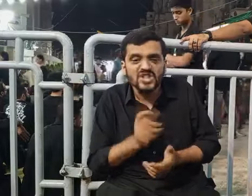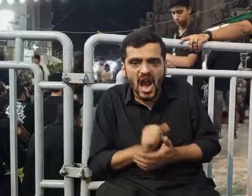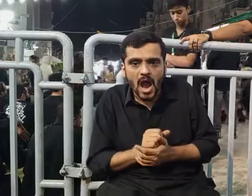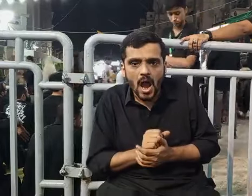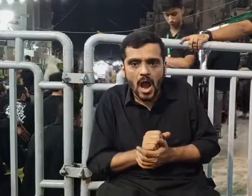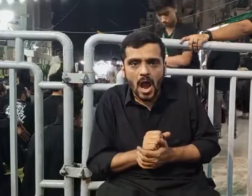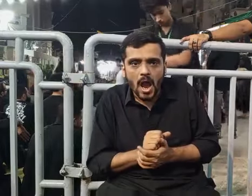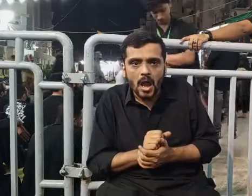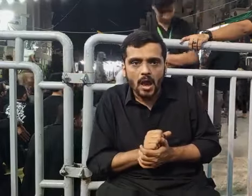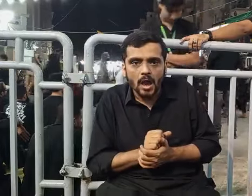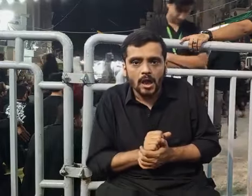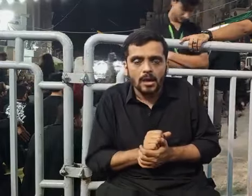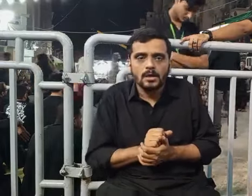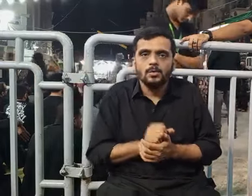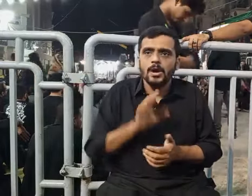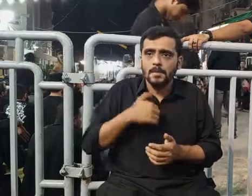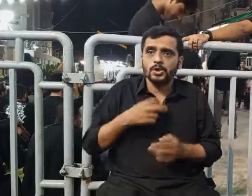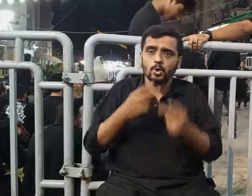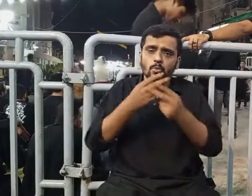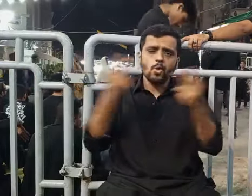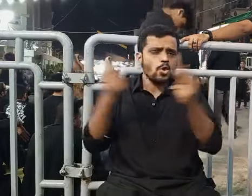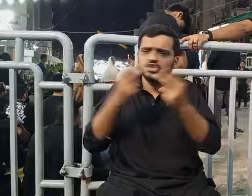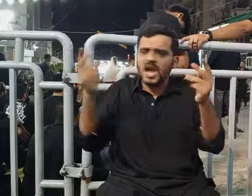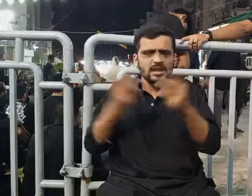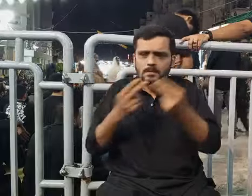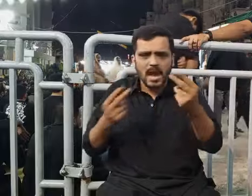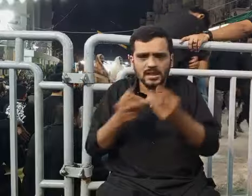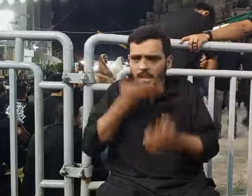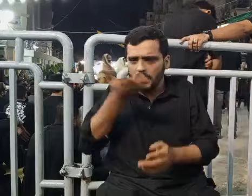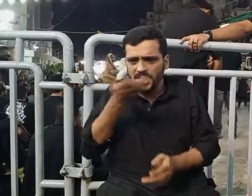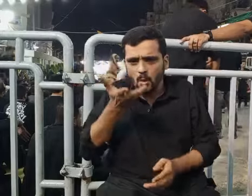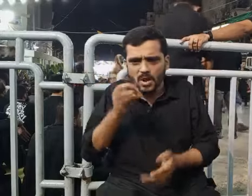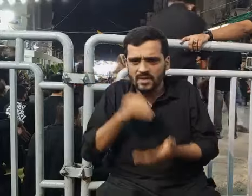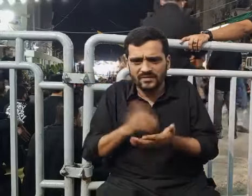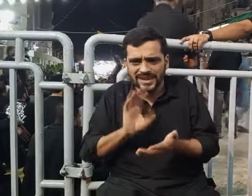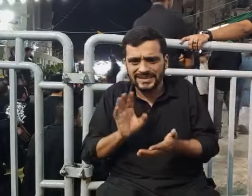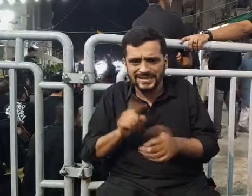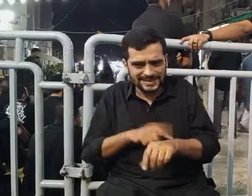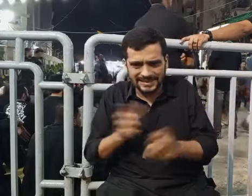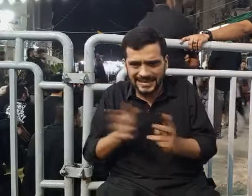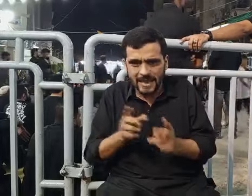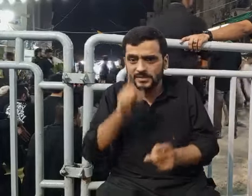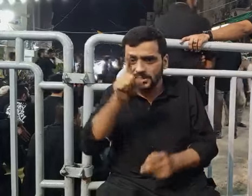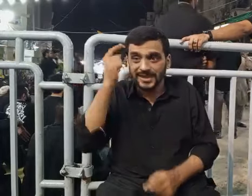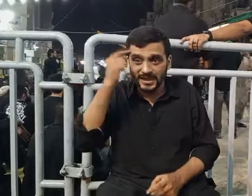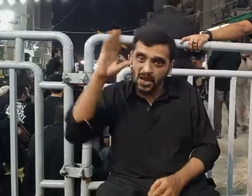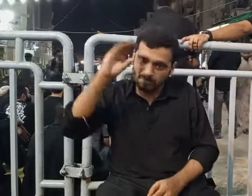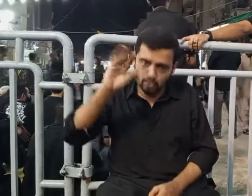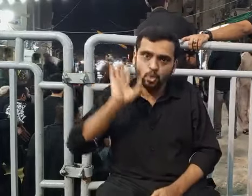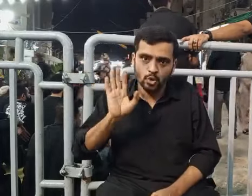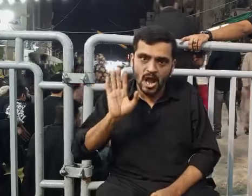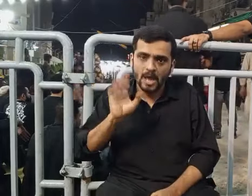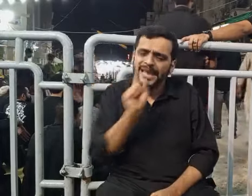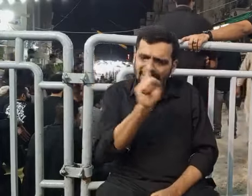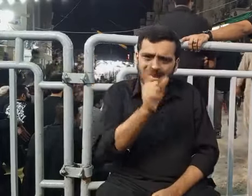ساتھ ساتھ ان چوہان نے عرض تک نماز سناؤ جو مولانا ضروری کہہ دیا کہ ان کے ساتھ ساتھ ان چوہان نے عرض تک کھاتے چند مسئلے میں یا